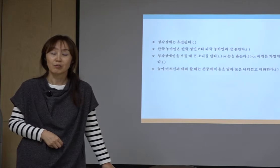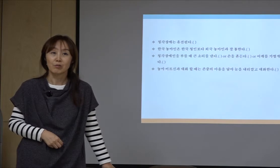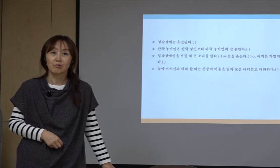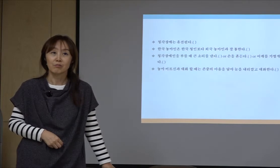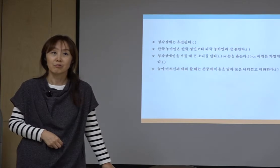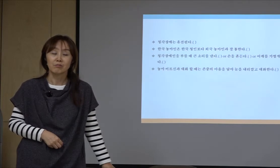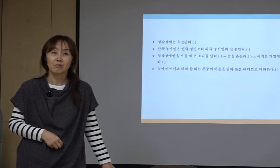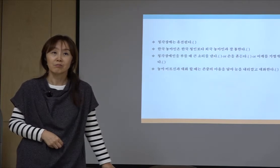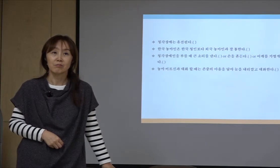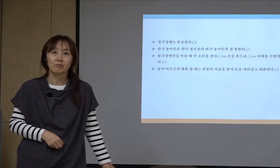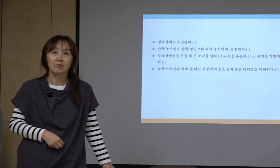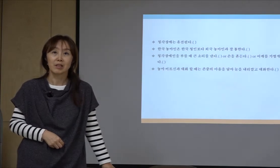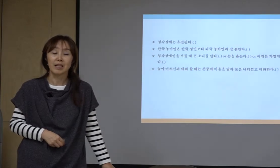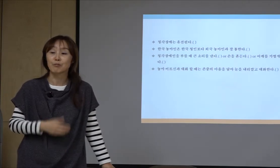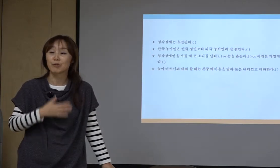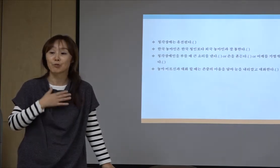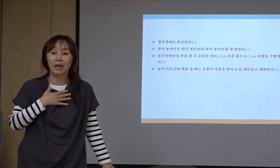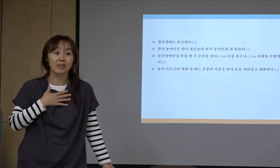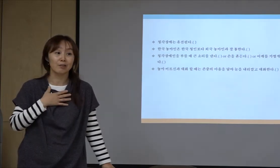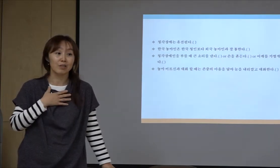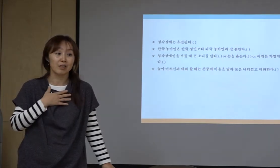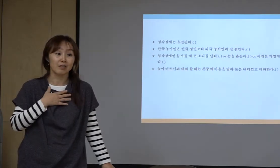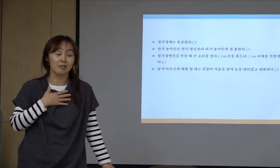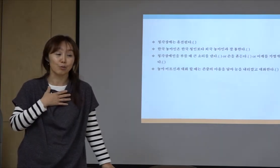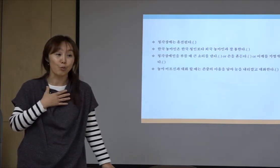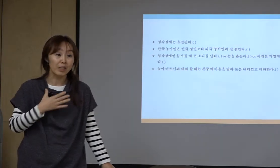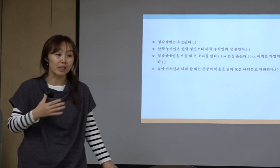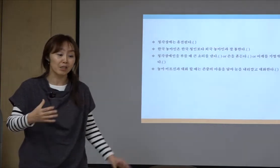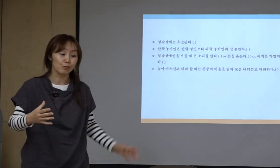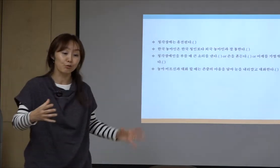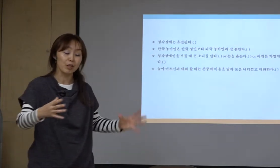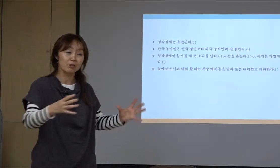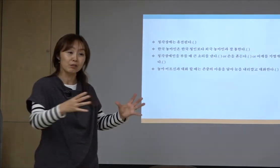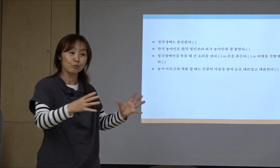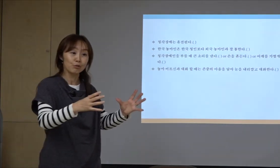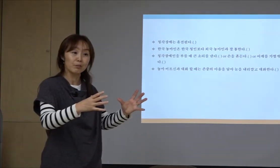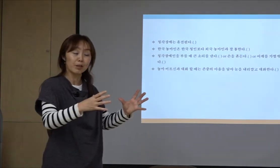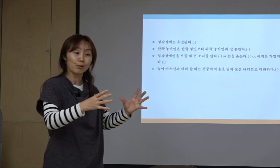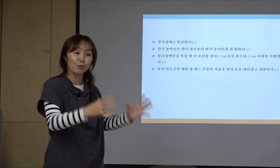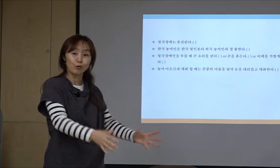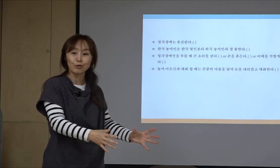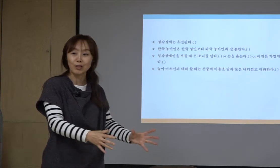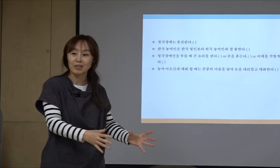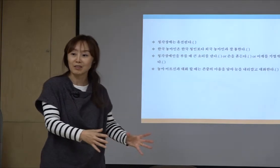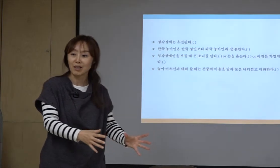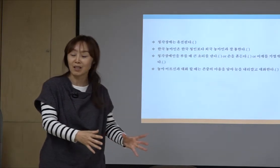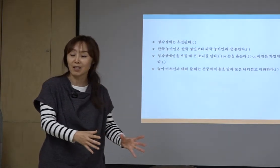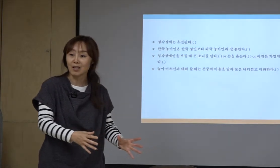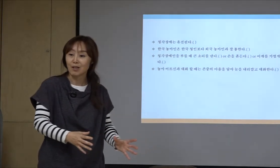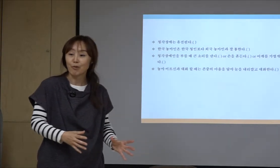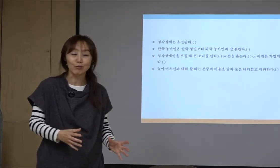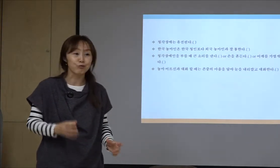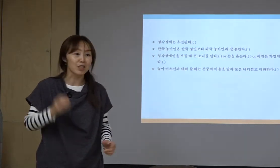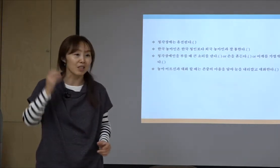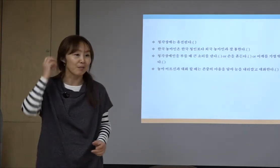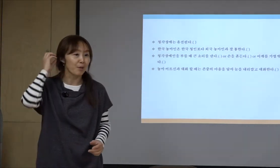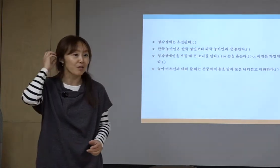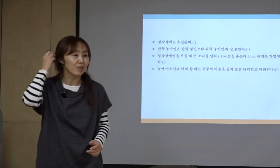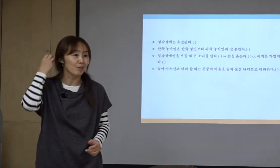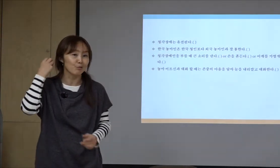어떤 아까 자부심도 강하다고 했잖아요. 농인이라서 수화를 쓰는 우리만의 고유 언어가 있는데 왜 굳이 뼈를